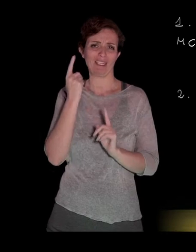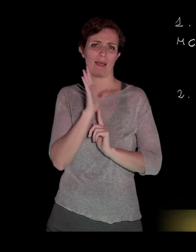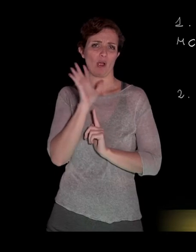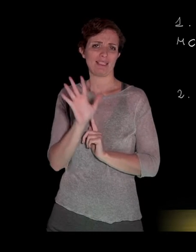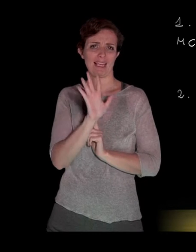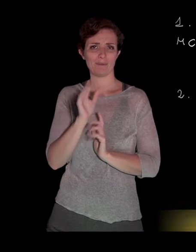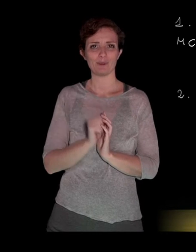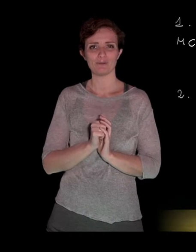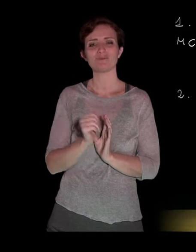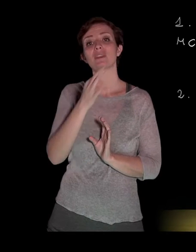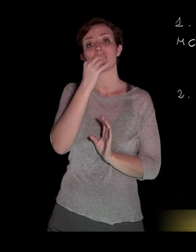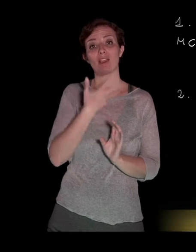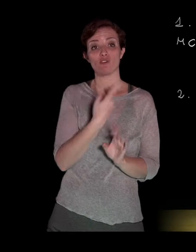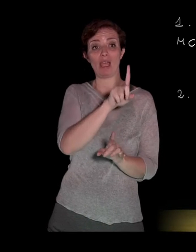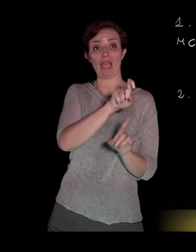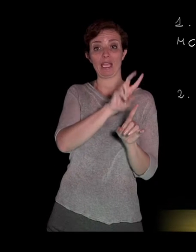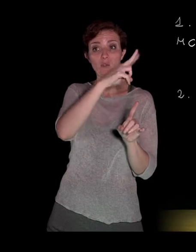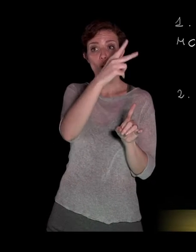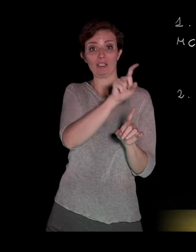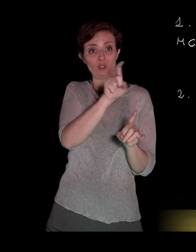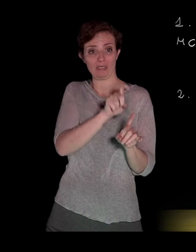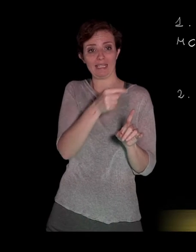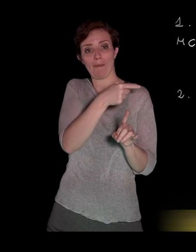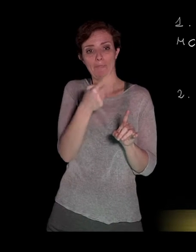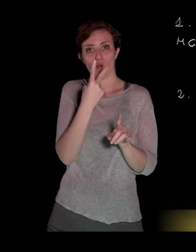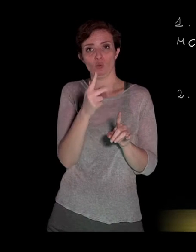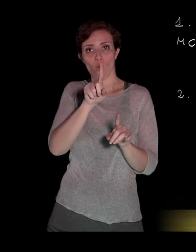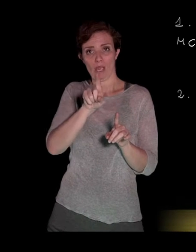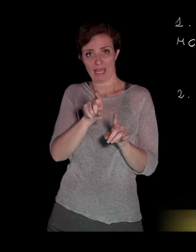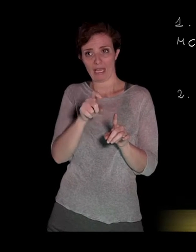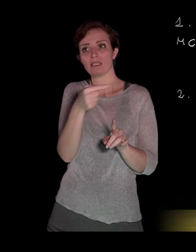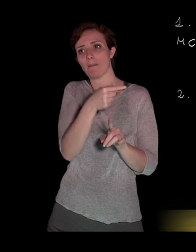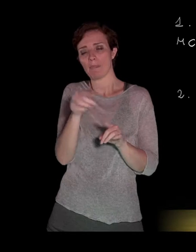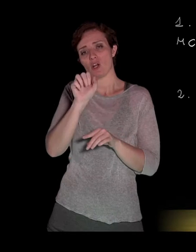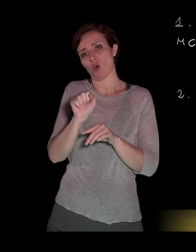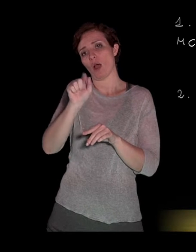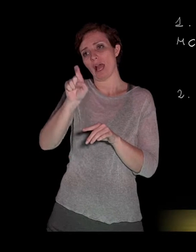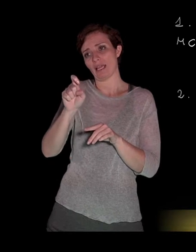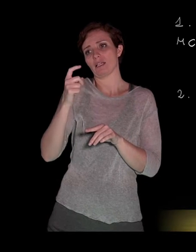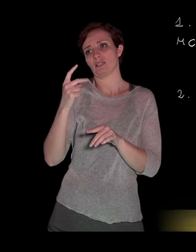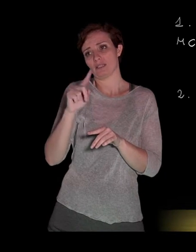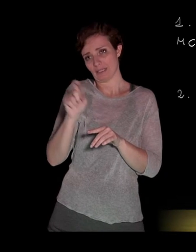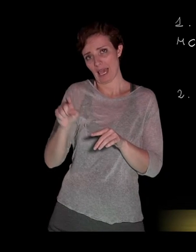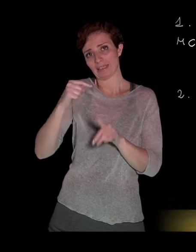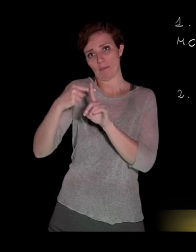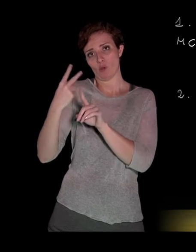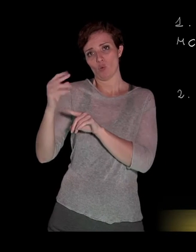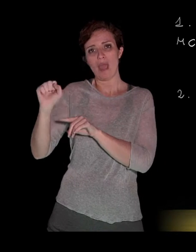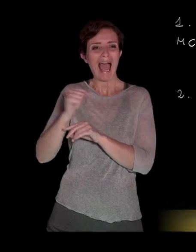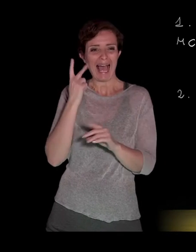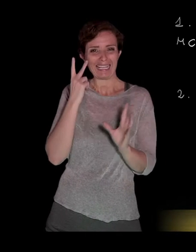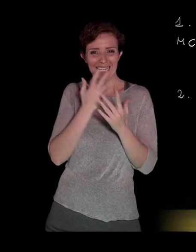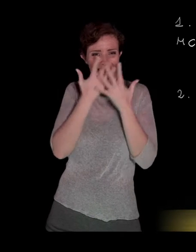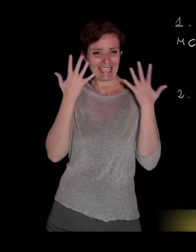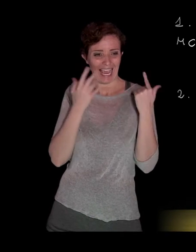esempio Quindi abbiamo X qu Z - 2x - axz + 2A Si nota che non è possibile